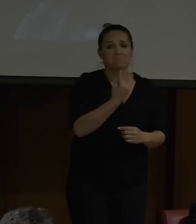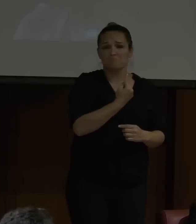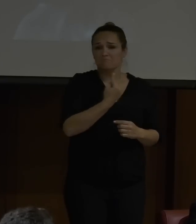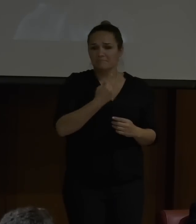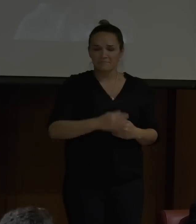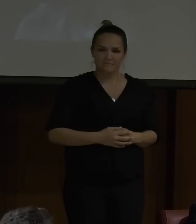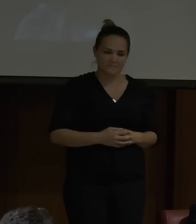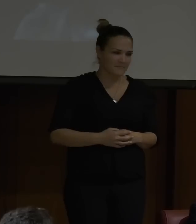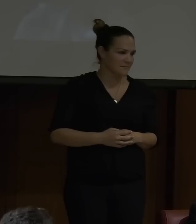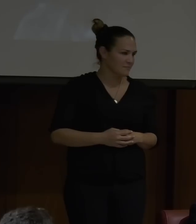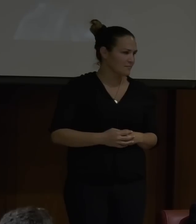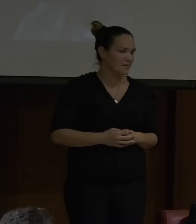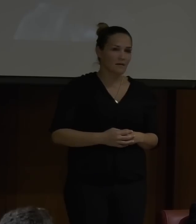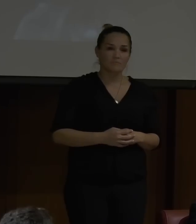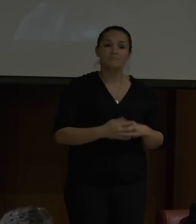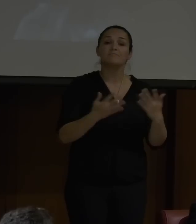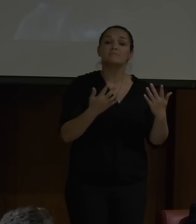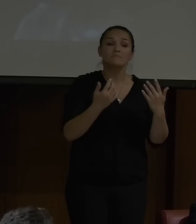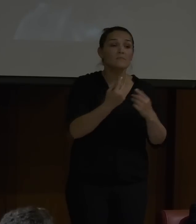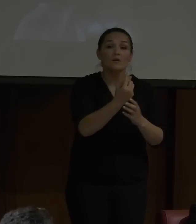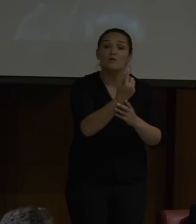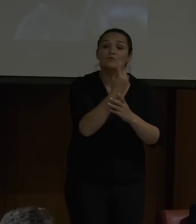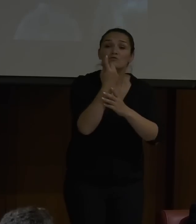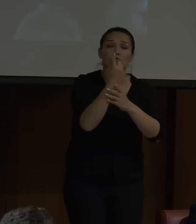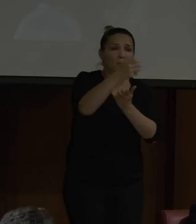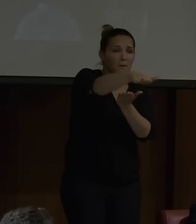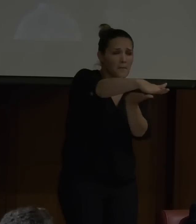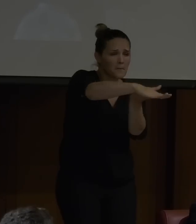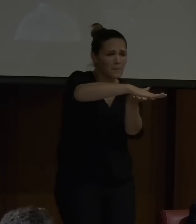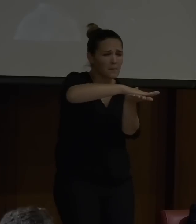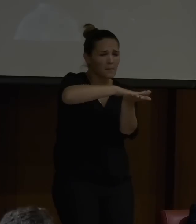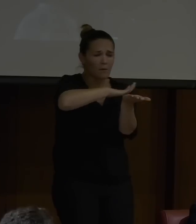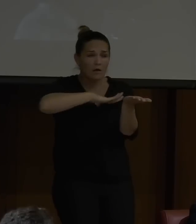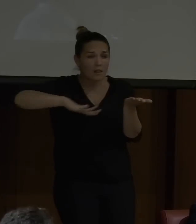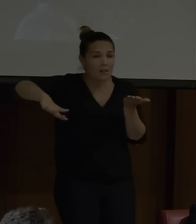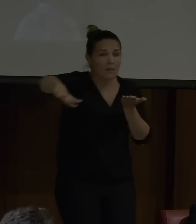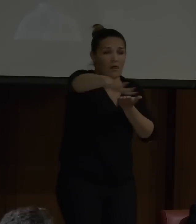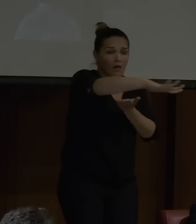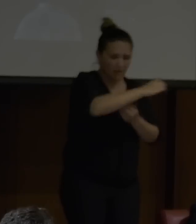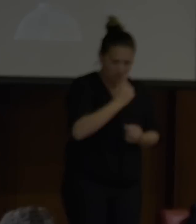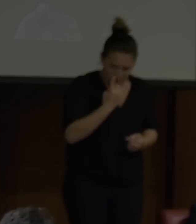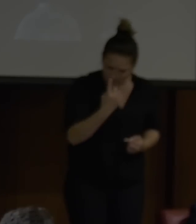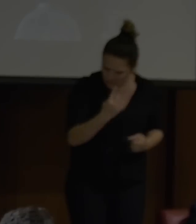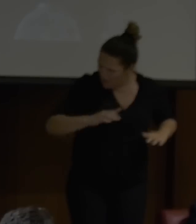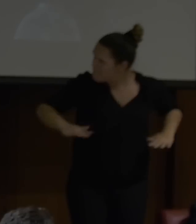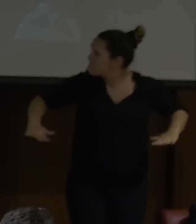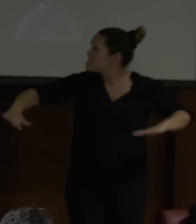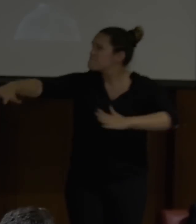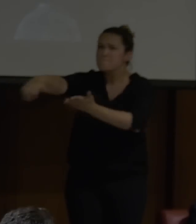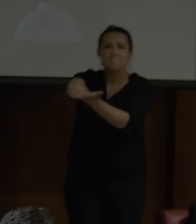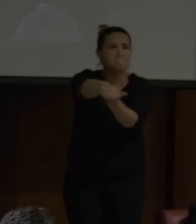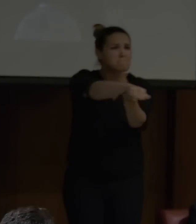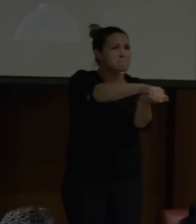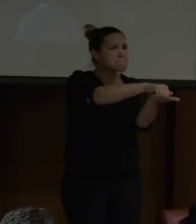caracol. Cuando queda solitario en el desierto, cuando queda solitario en el desierto, que su